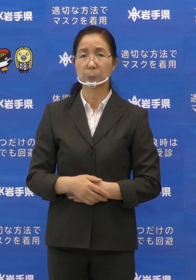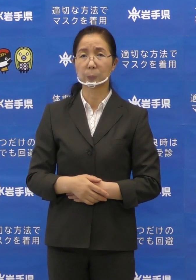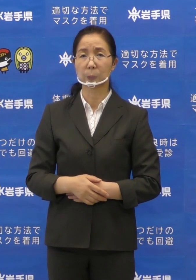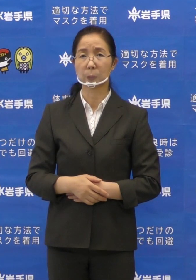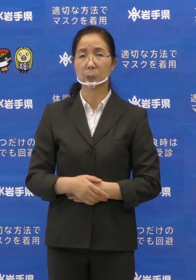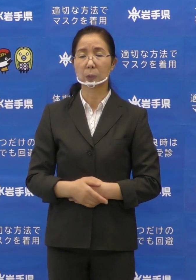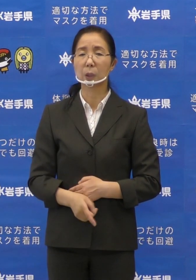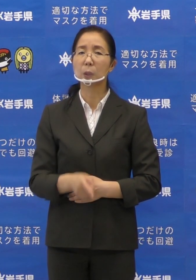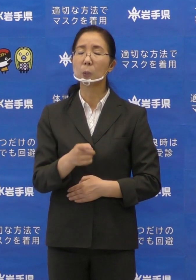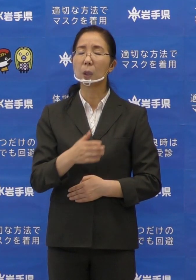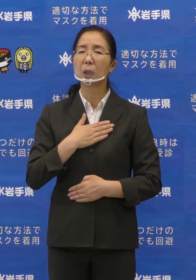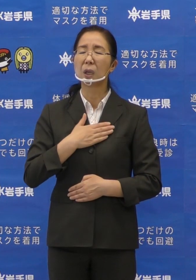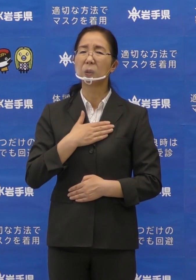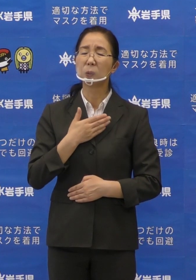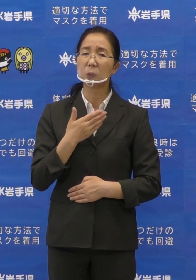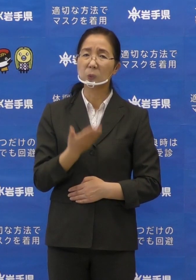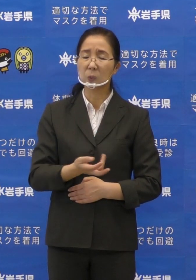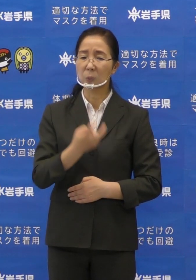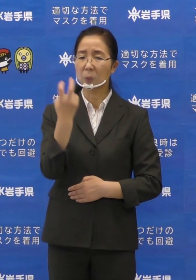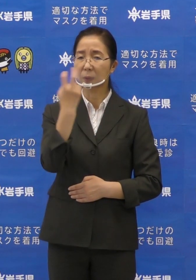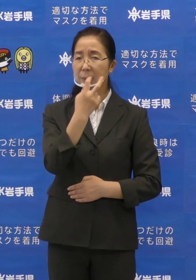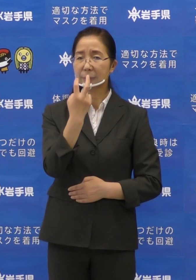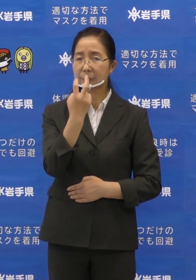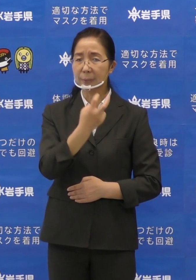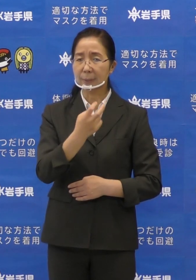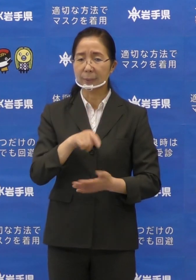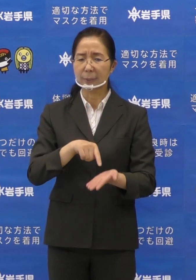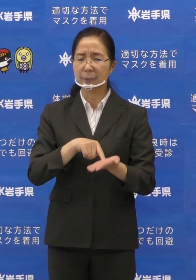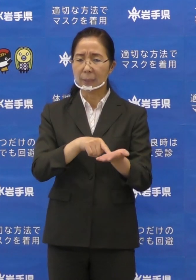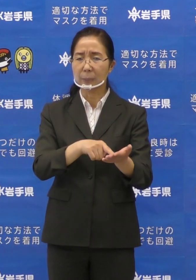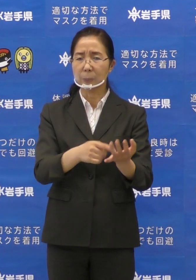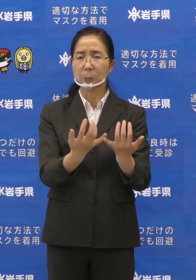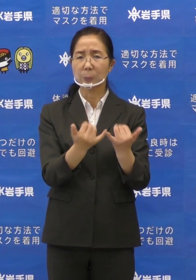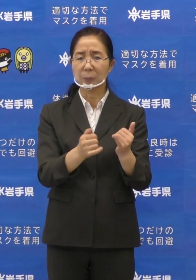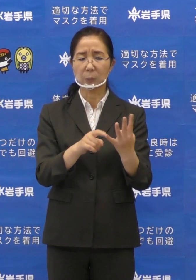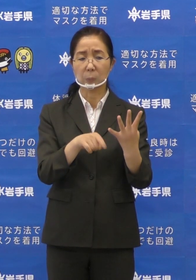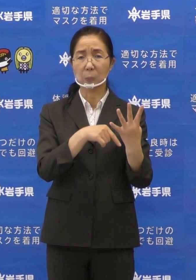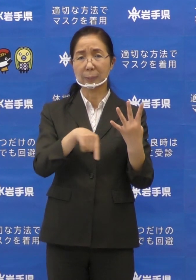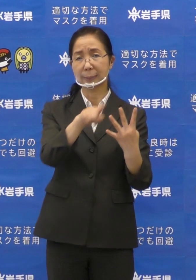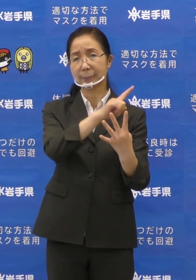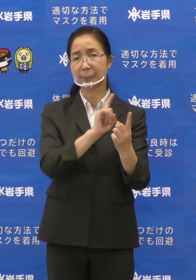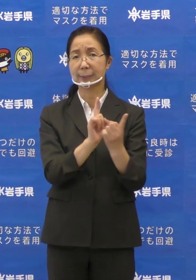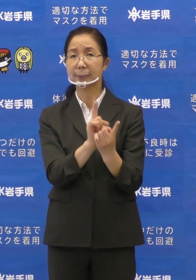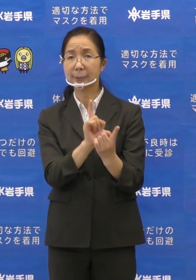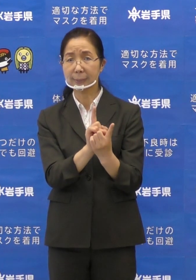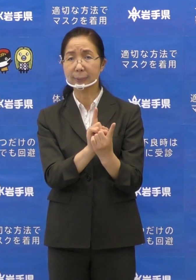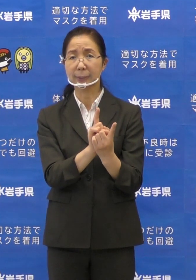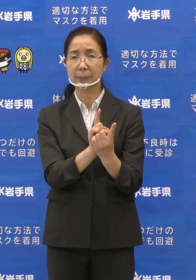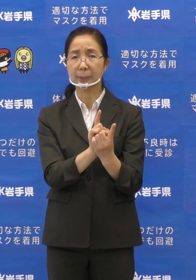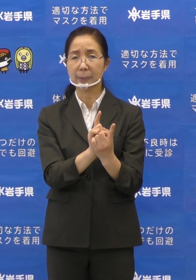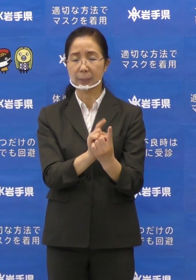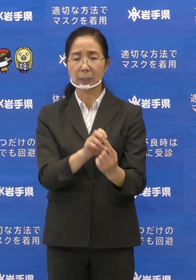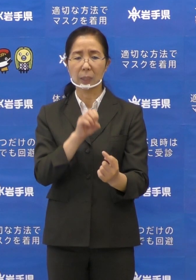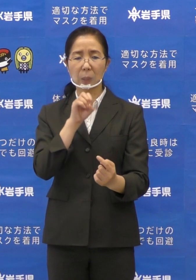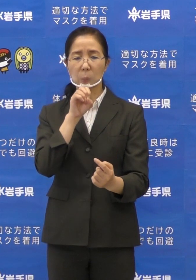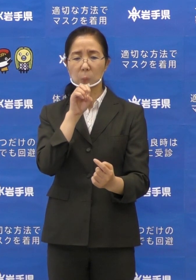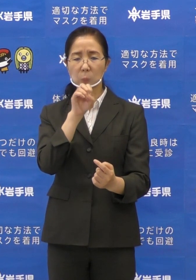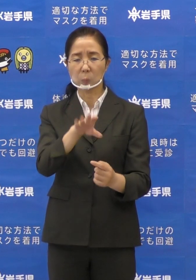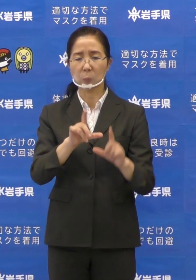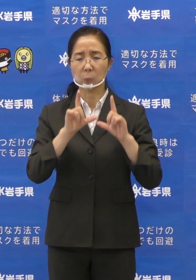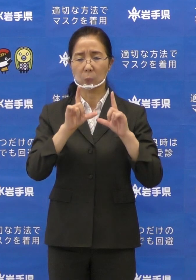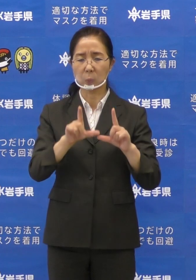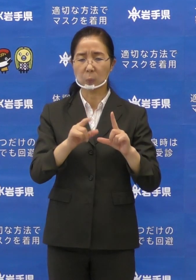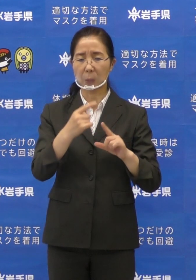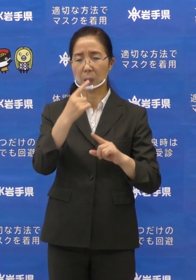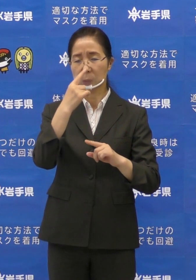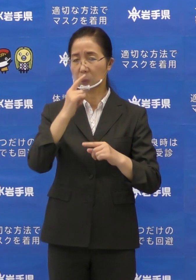不服審査請求を出している当事者に対してこう何か言うのは